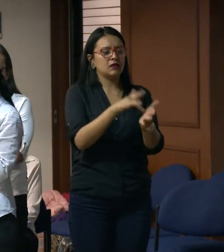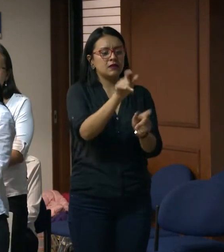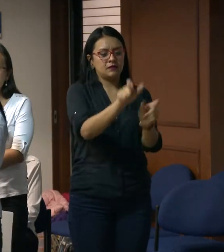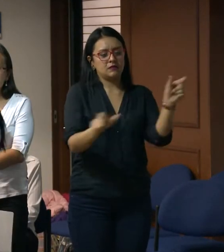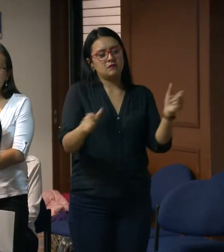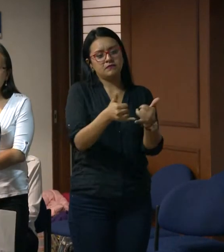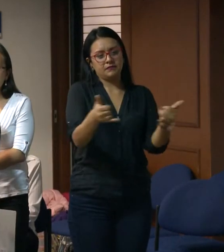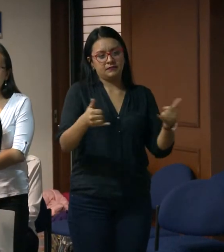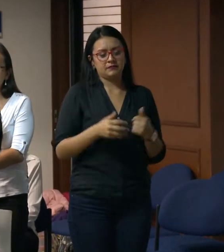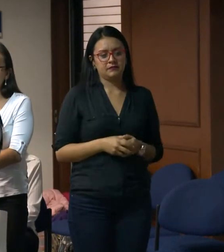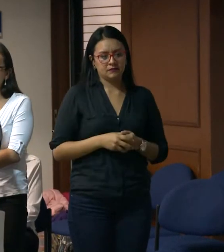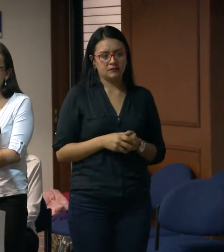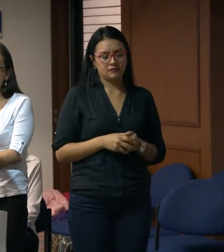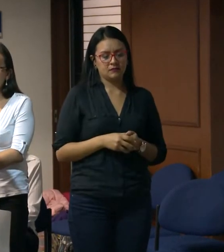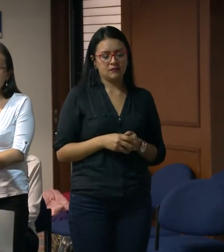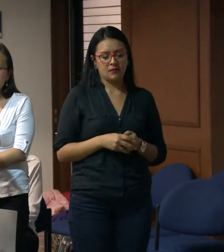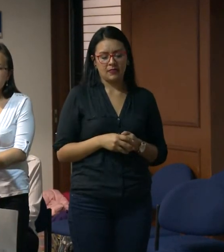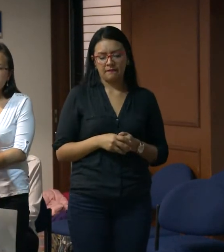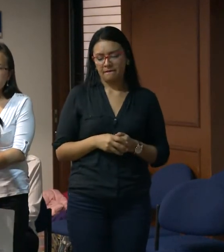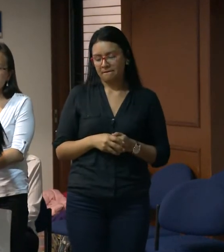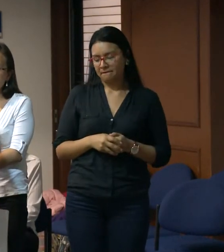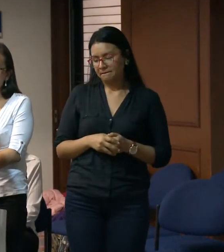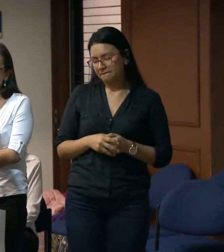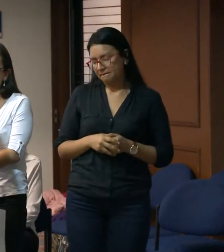miembros, de sus miembros.